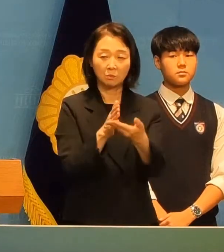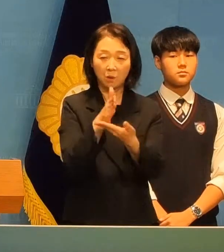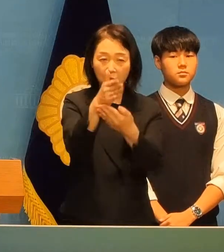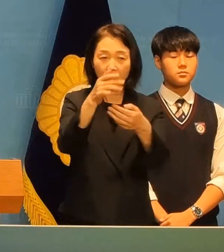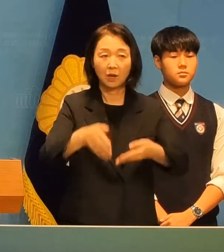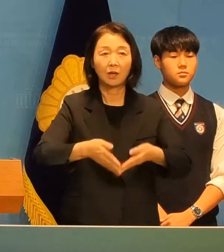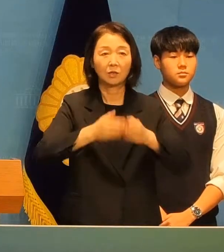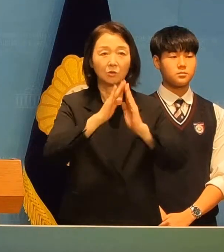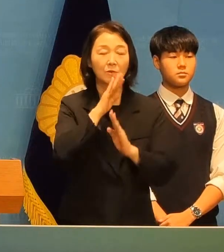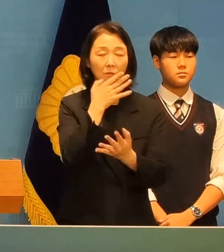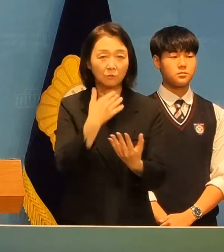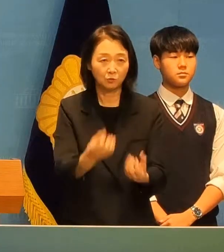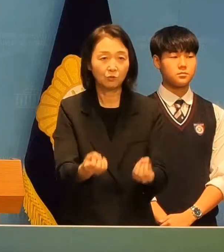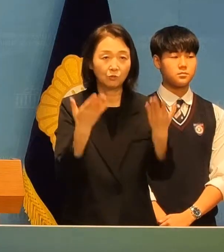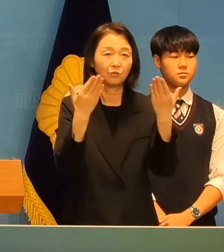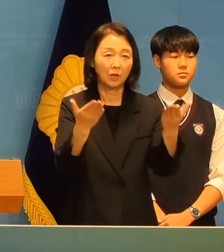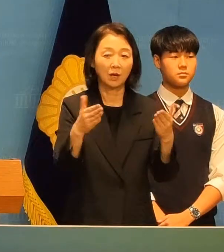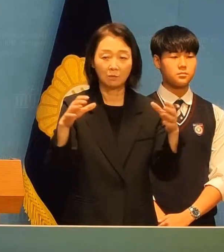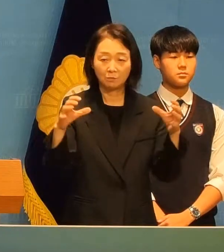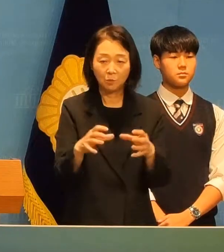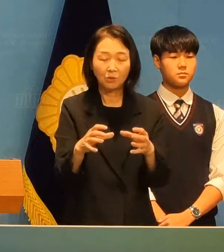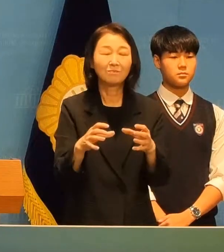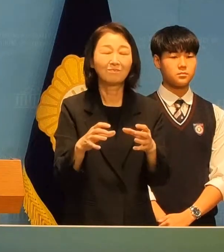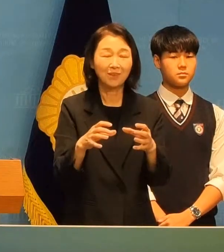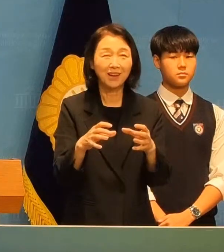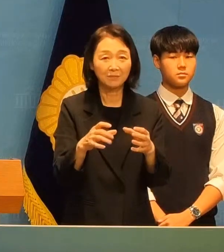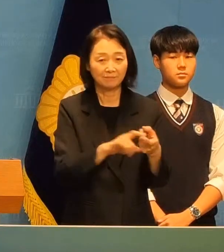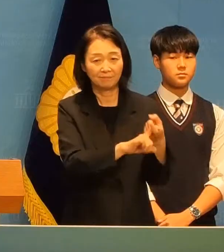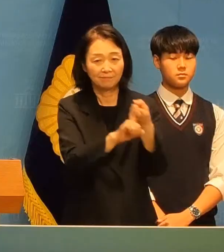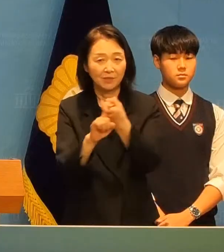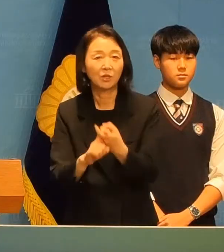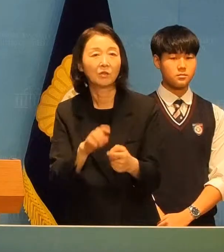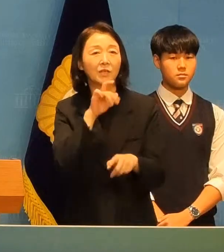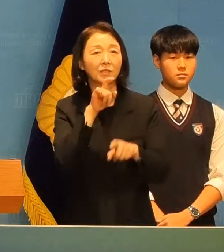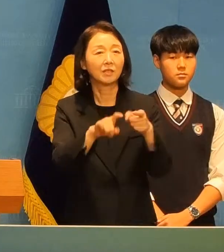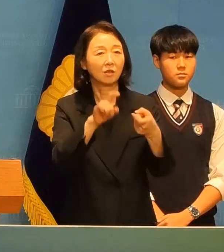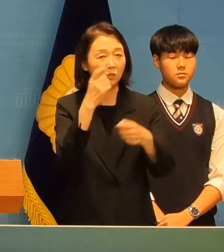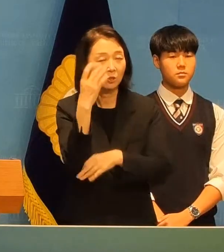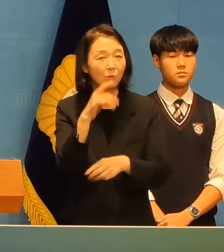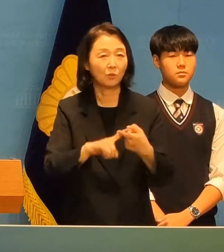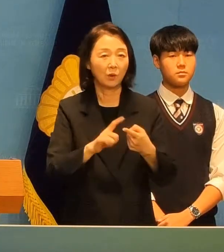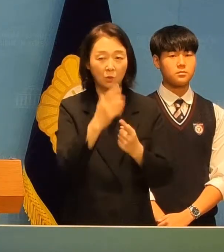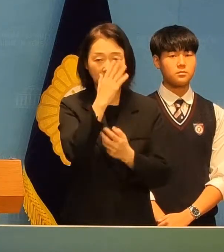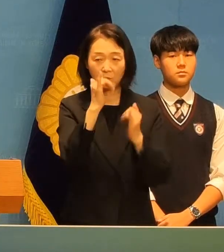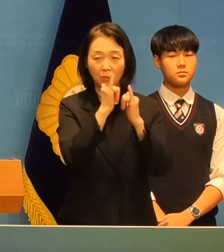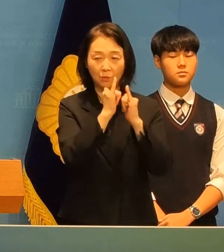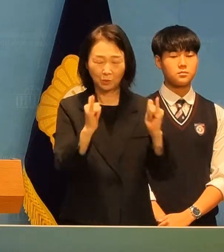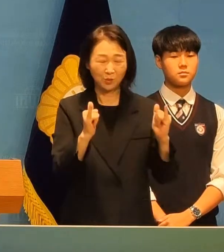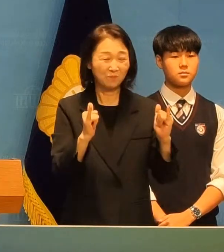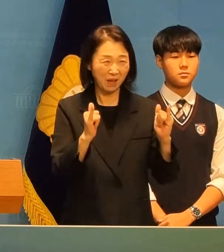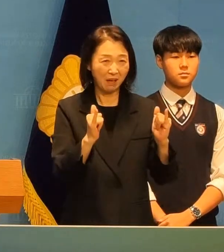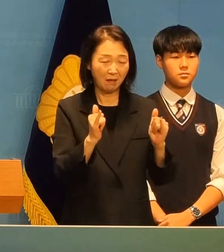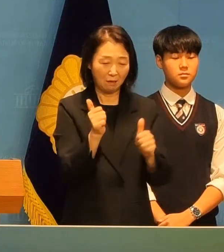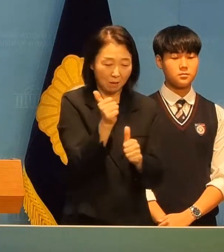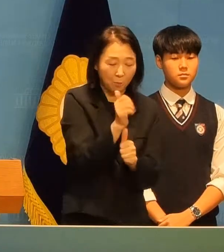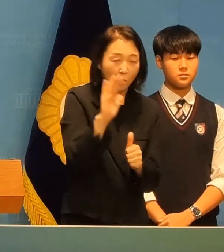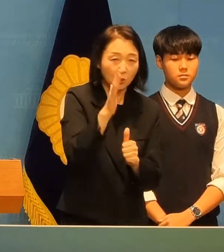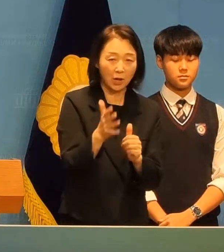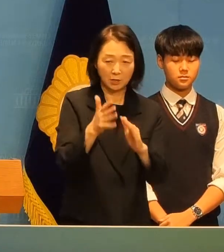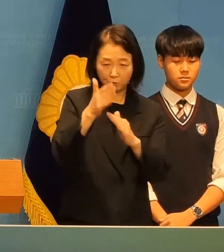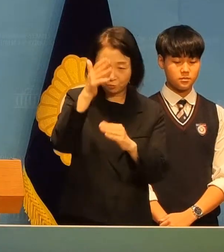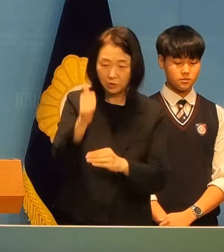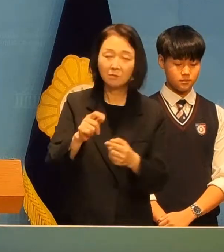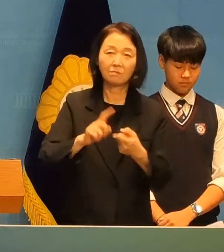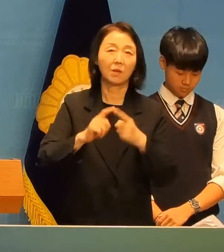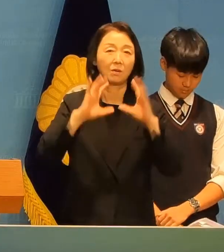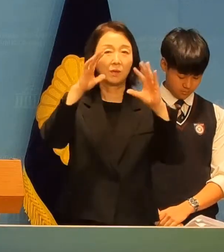출범을 진심으로 축하하며 여기 모인 모두의 연대와 실천을 바탕으로 청소년들이 객체가 아닌 주체가 되는 대한민국을